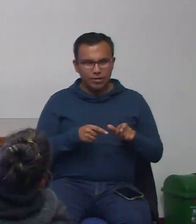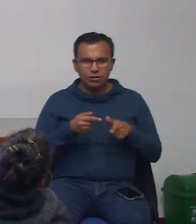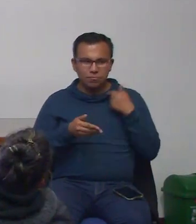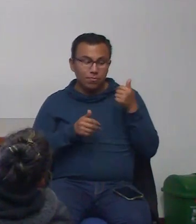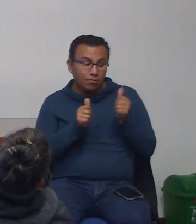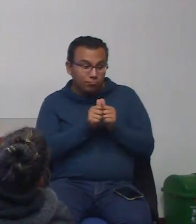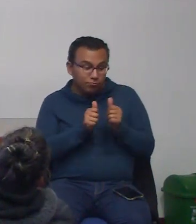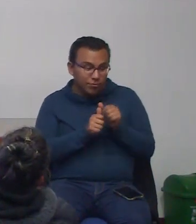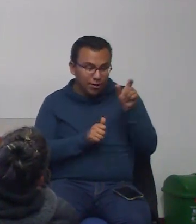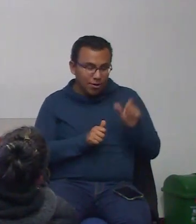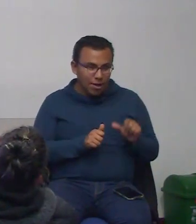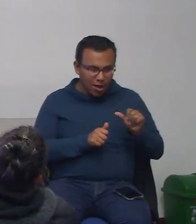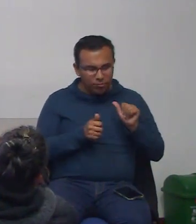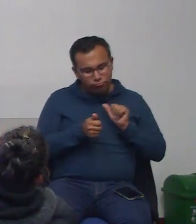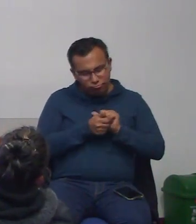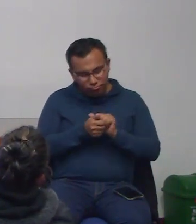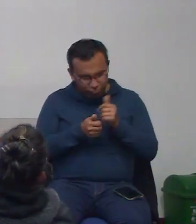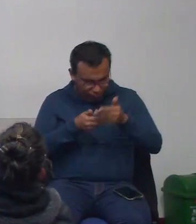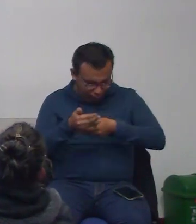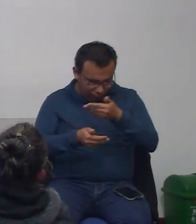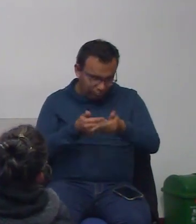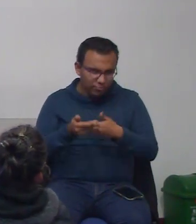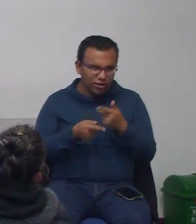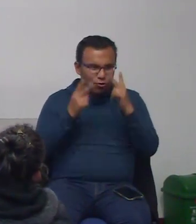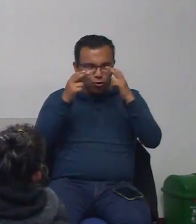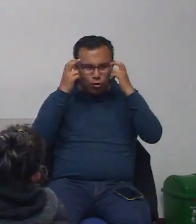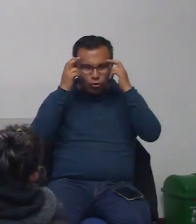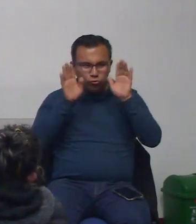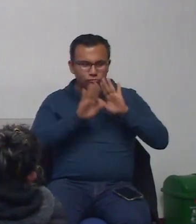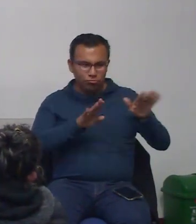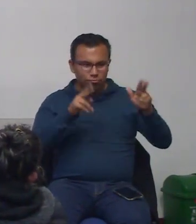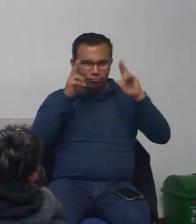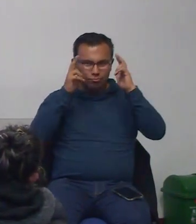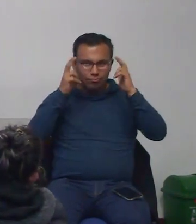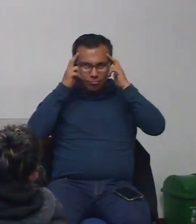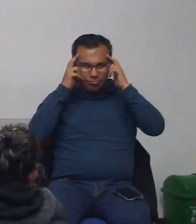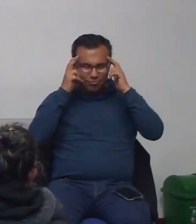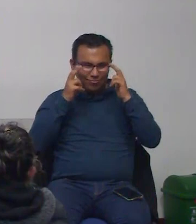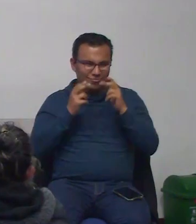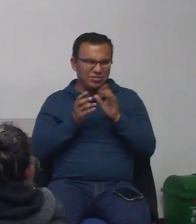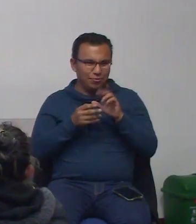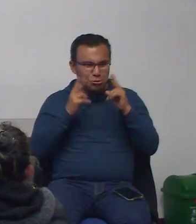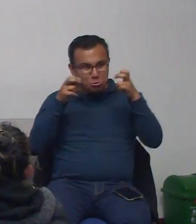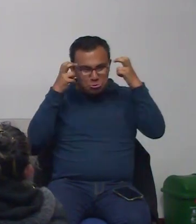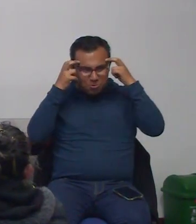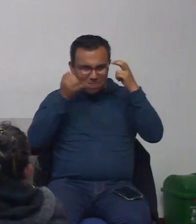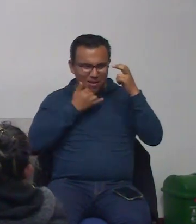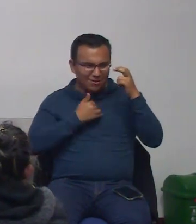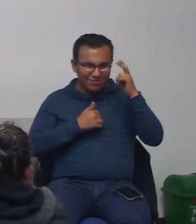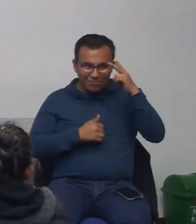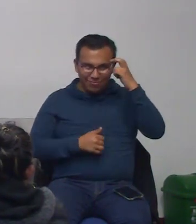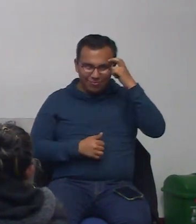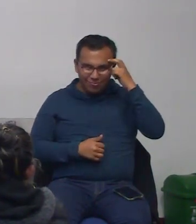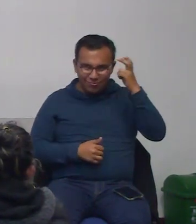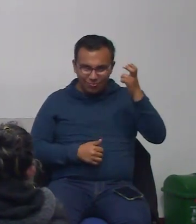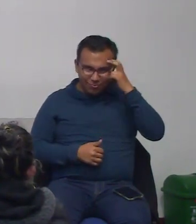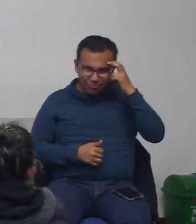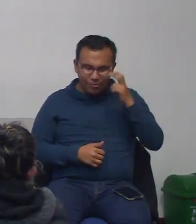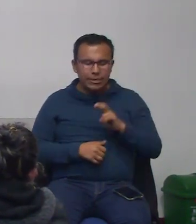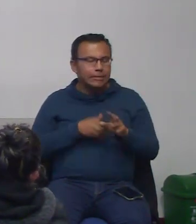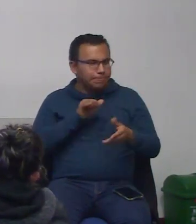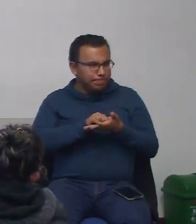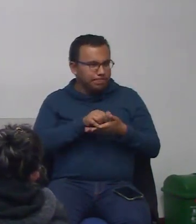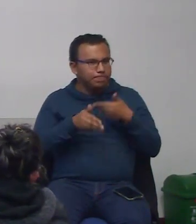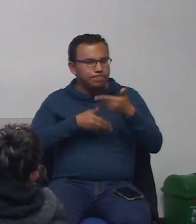proceso Sí para para reforzar muchas cosas dentro de su conocimiento y yo realmente confío mucho en eso o sea el hecho de que sea educador especial ya a m me da